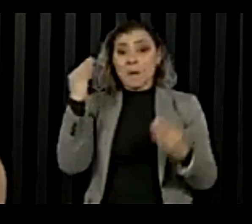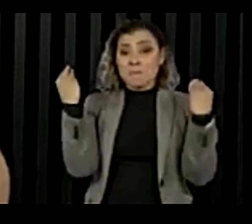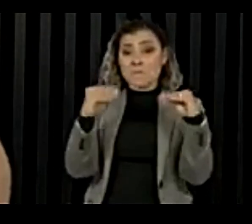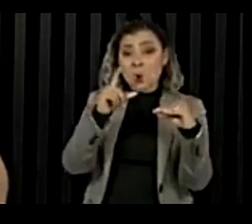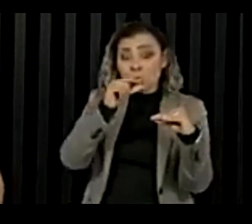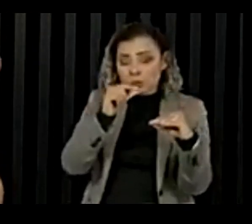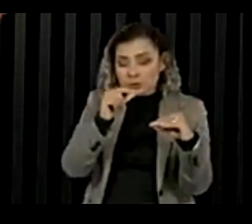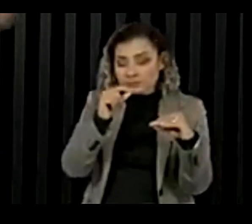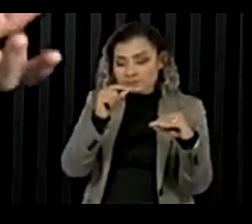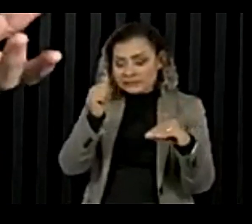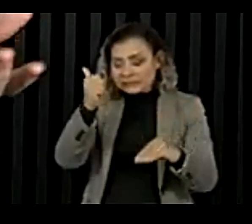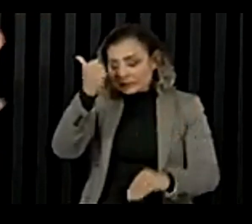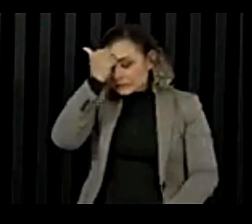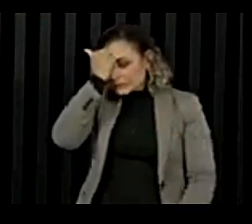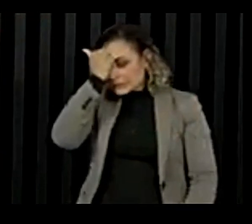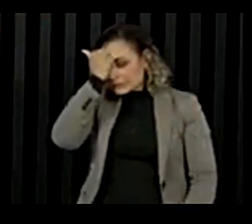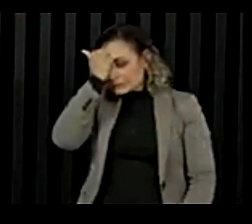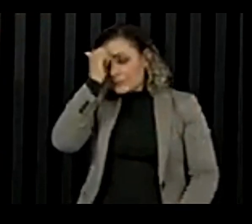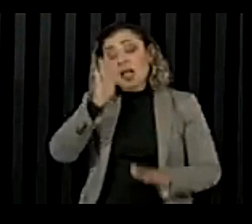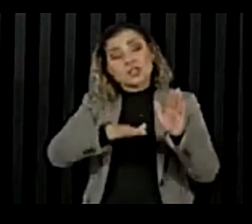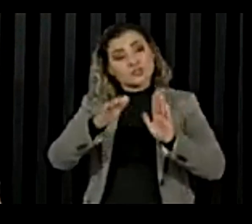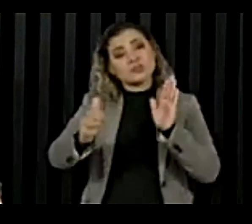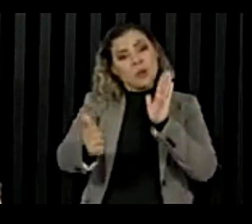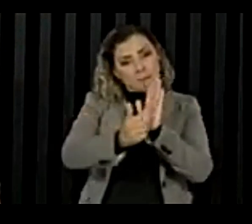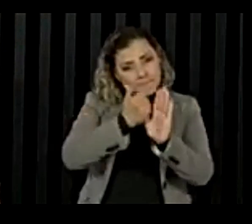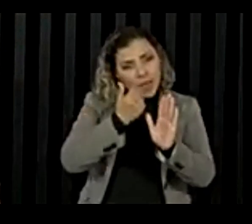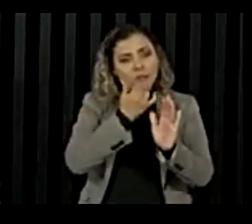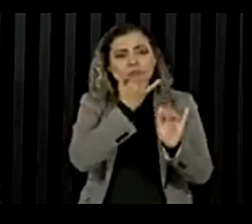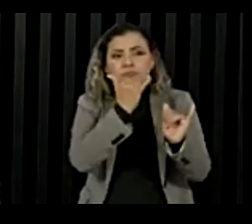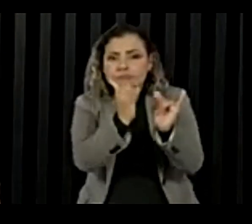quando isso acontece eu normalmente peço desculpas, apago,